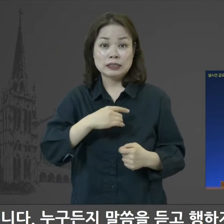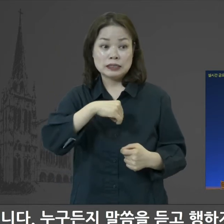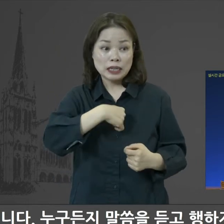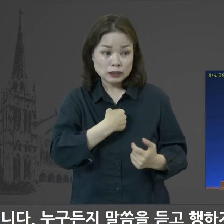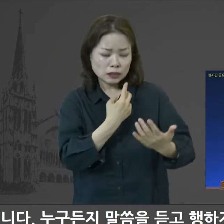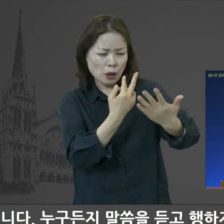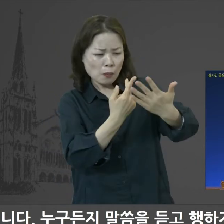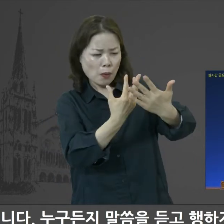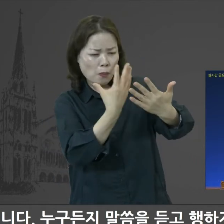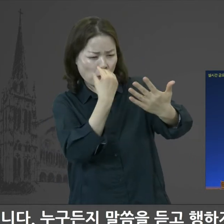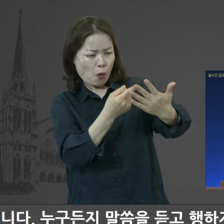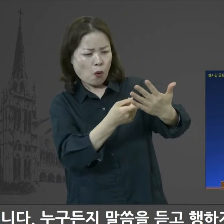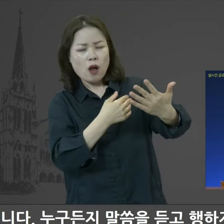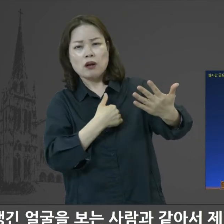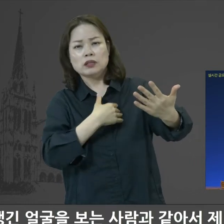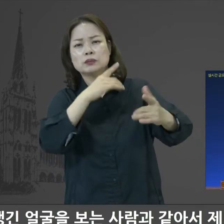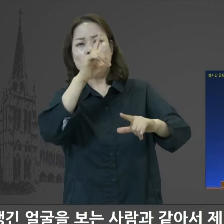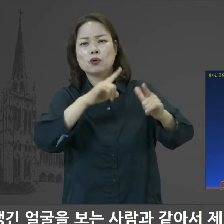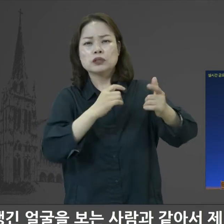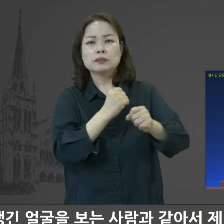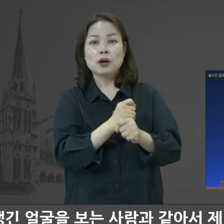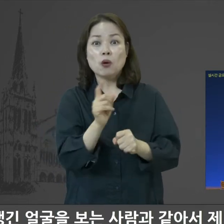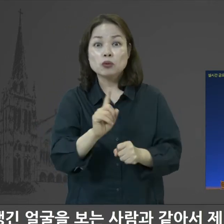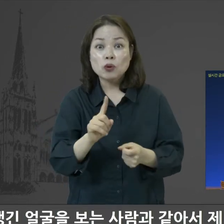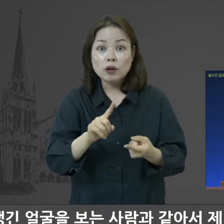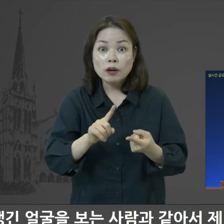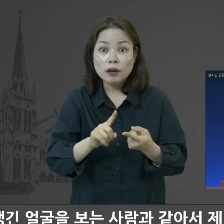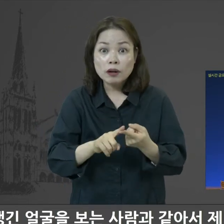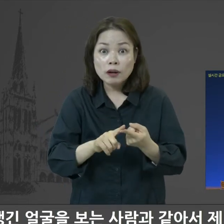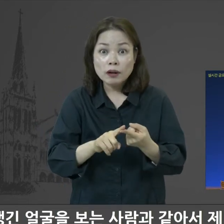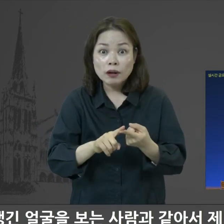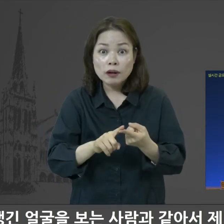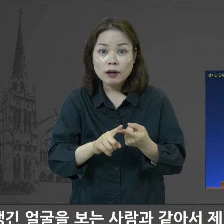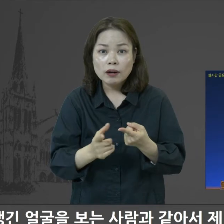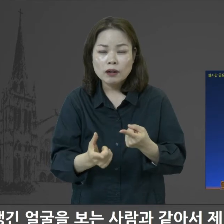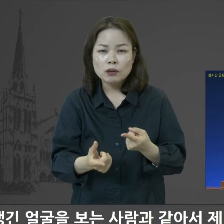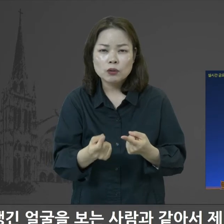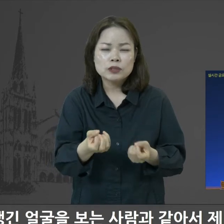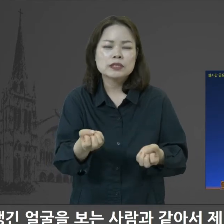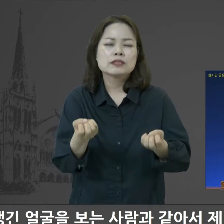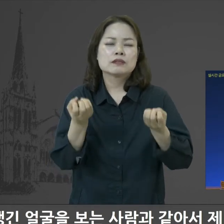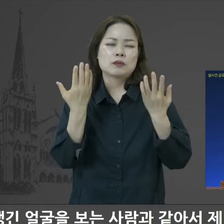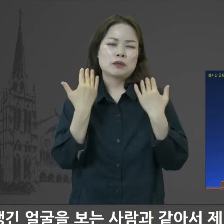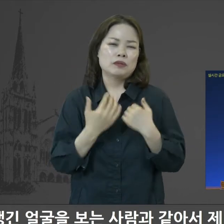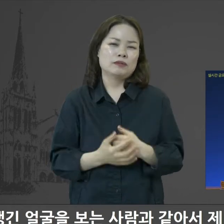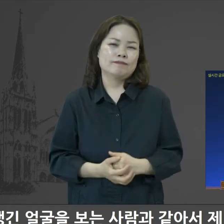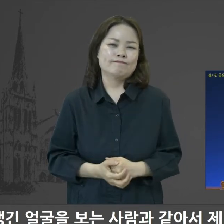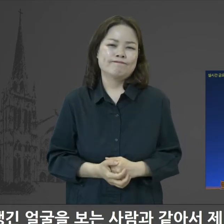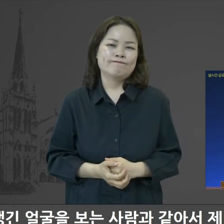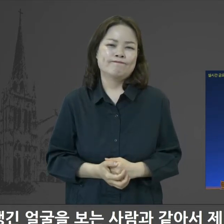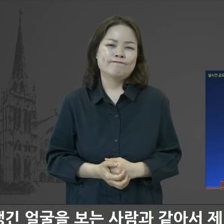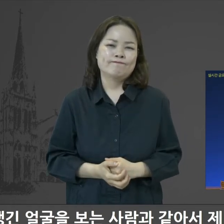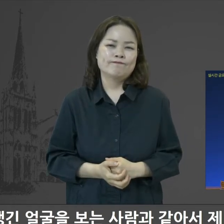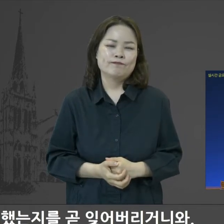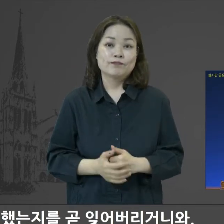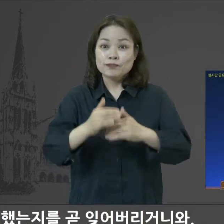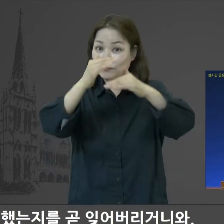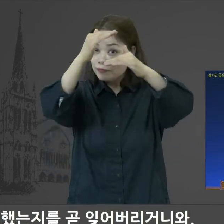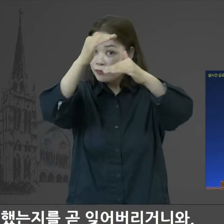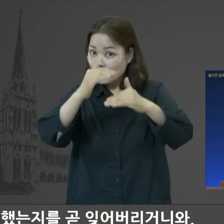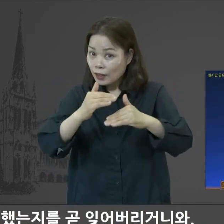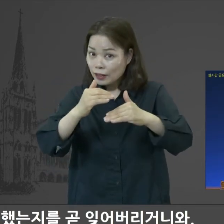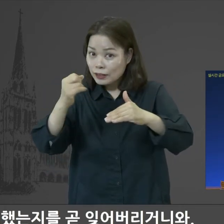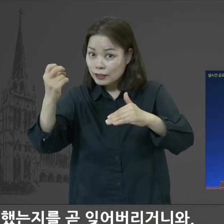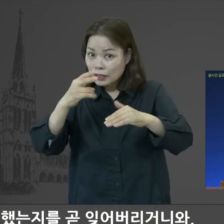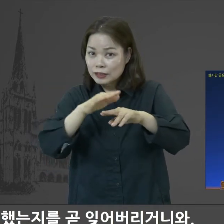자신을 보고 가서 그 모습이 어떠한지를 곧 잊어버리거니와. 자, 이 내용 다시